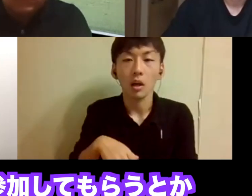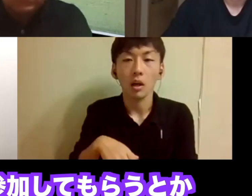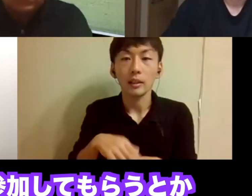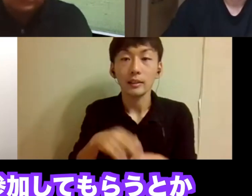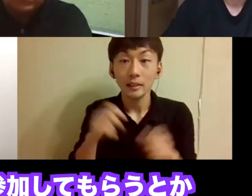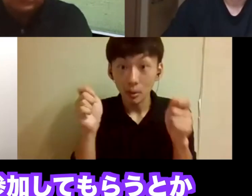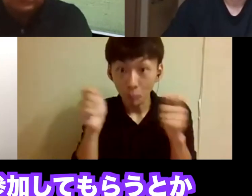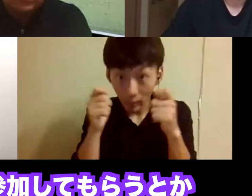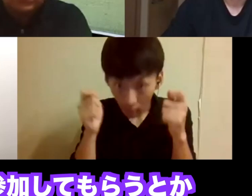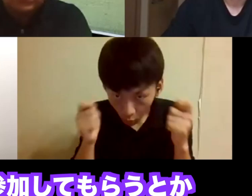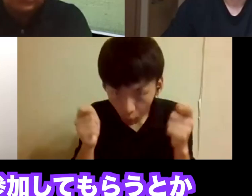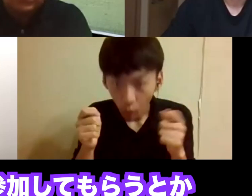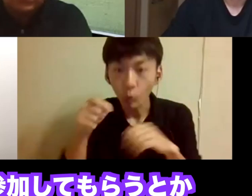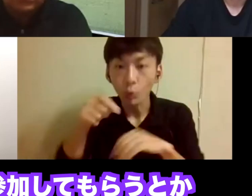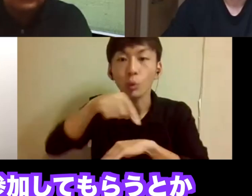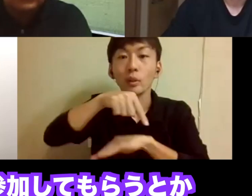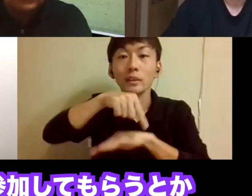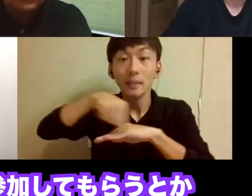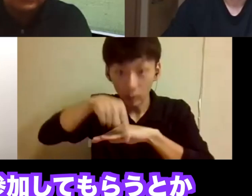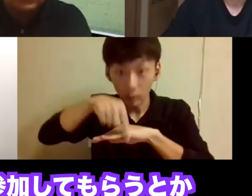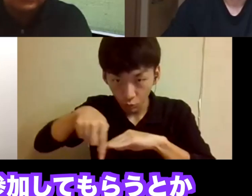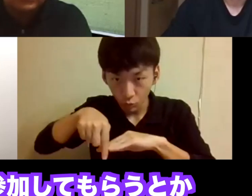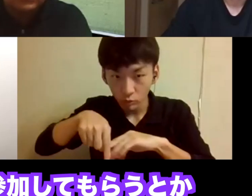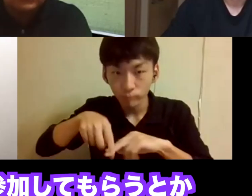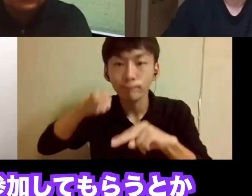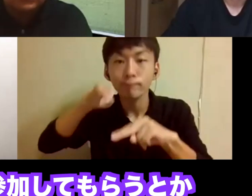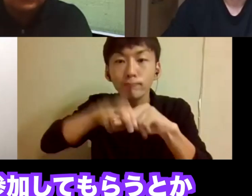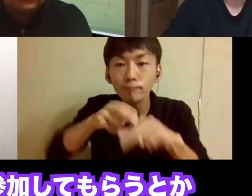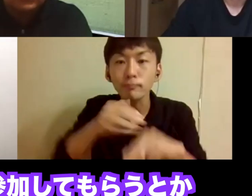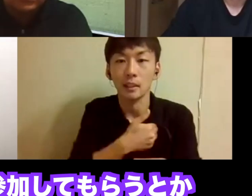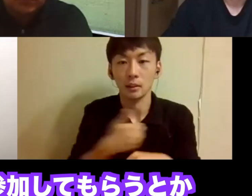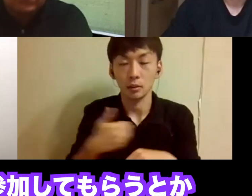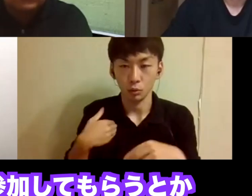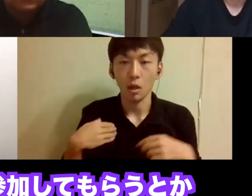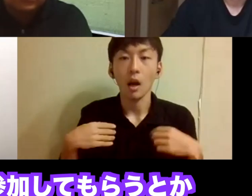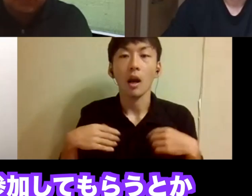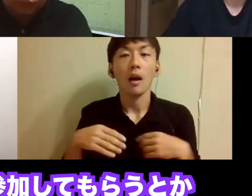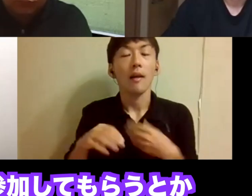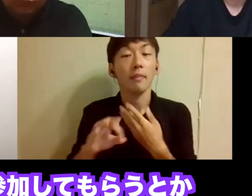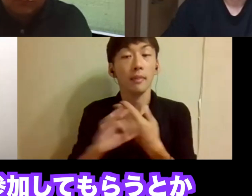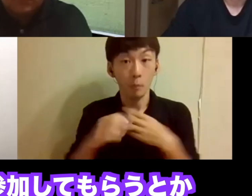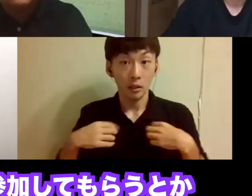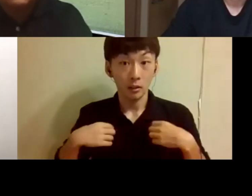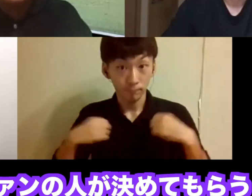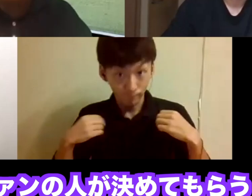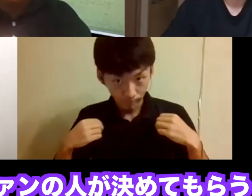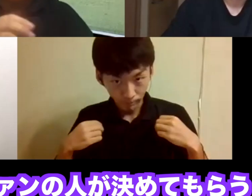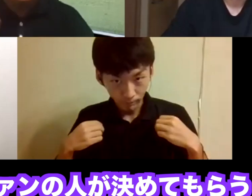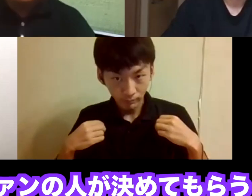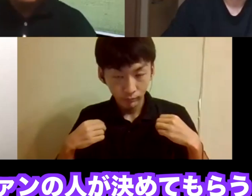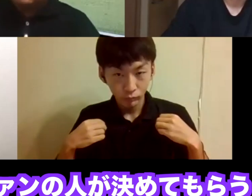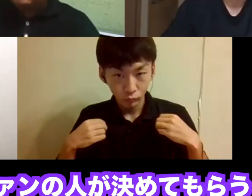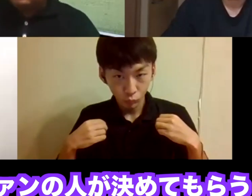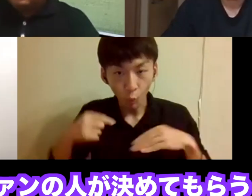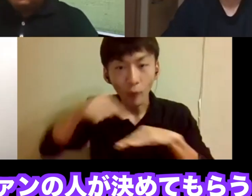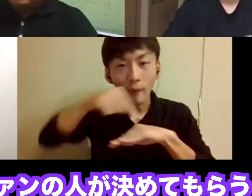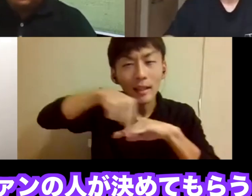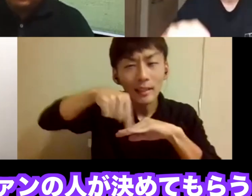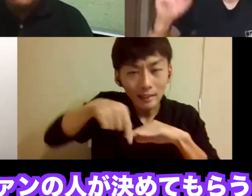ええ例えばですけどクラブのユニフォーム a 案と b 案があってこの2つどっちが入ってのファン